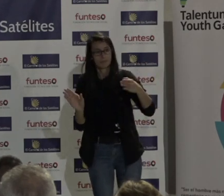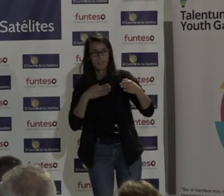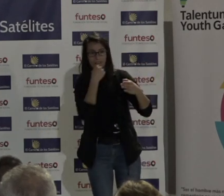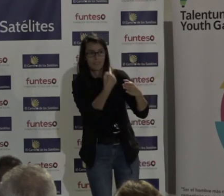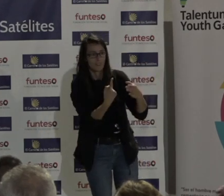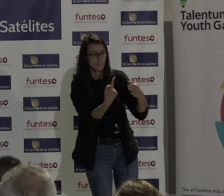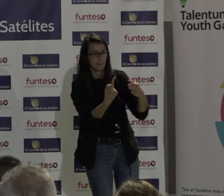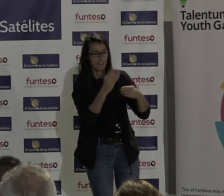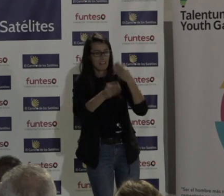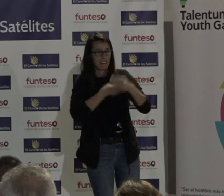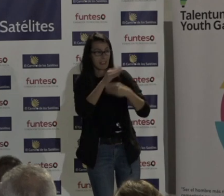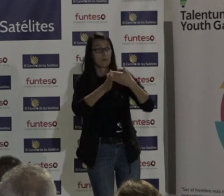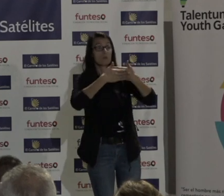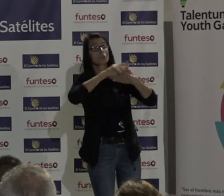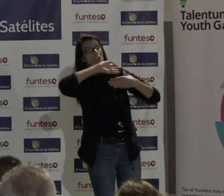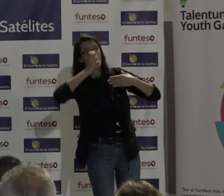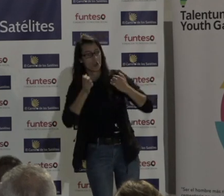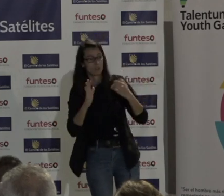tapando otra puerta.